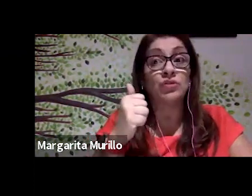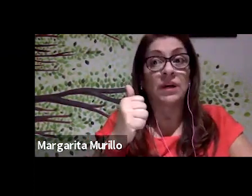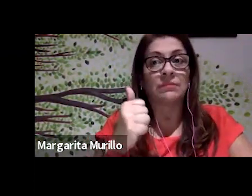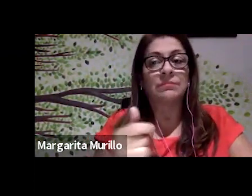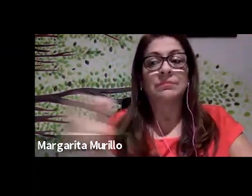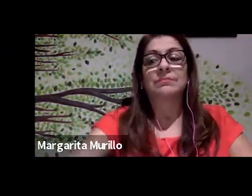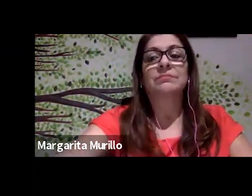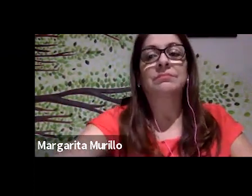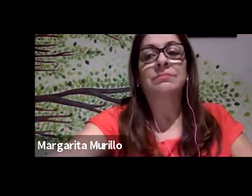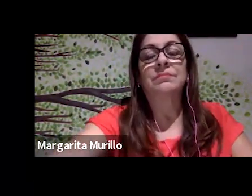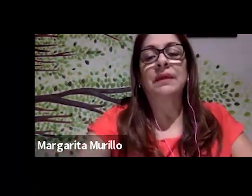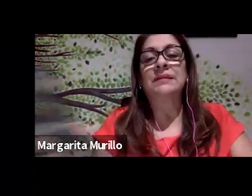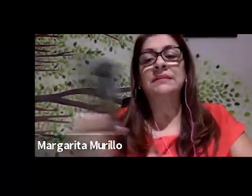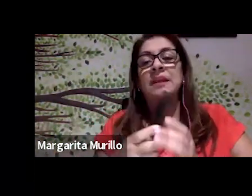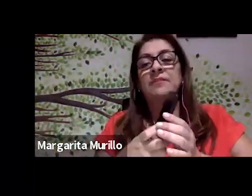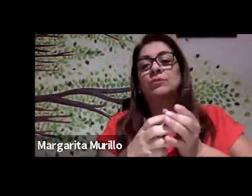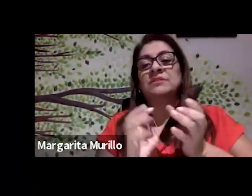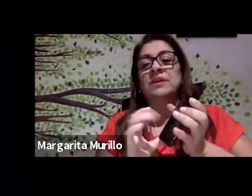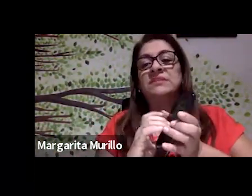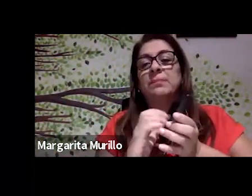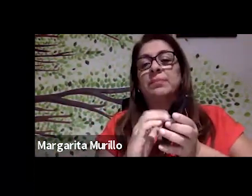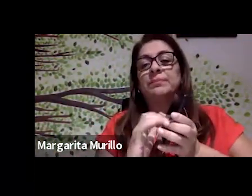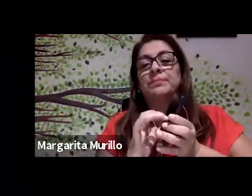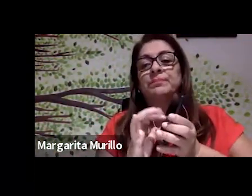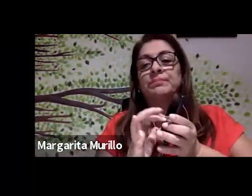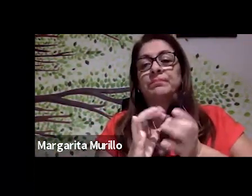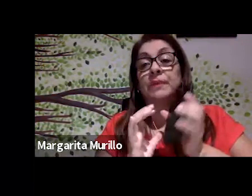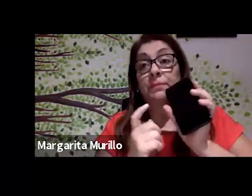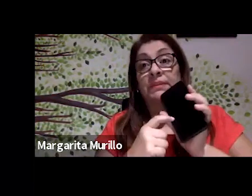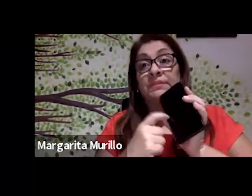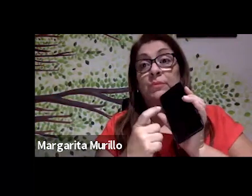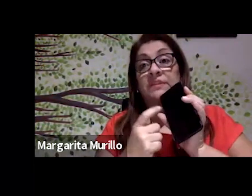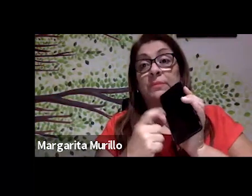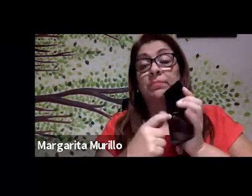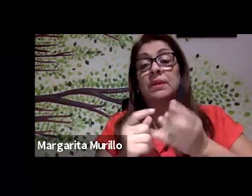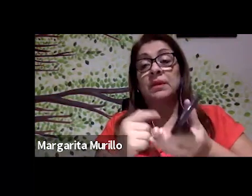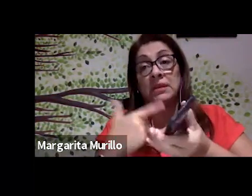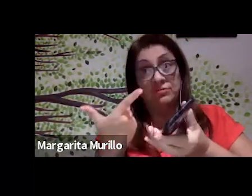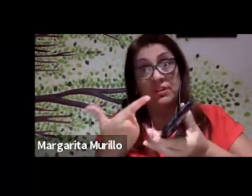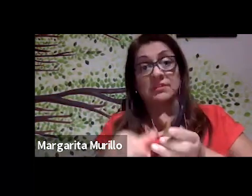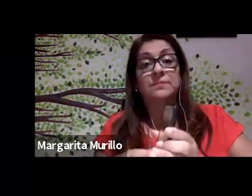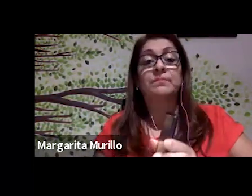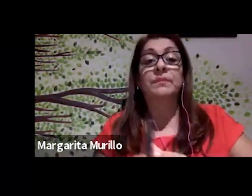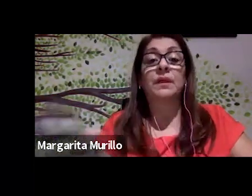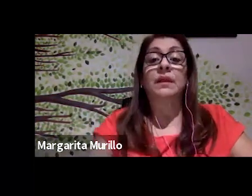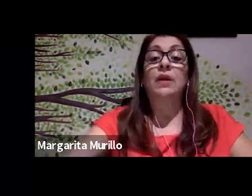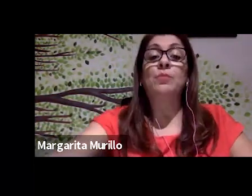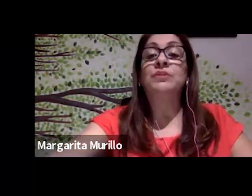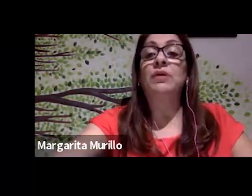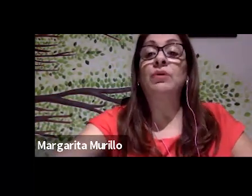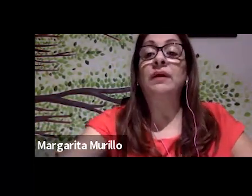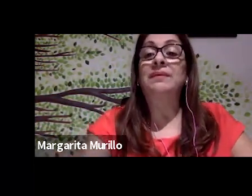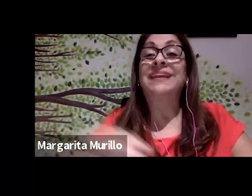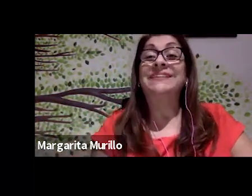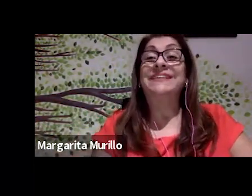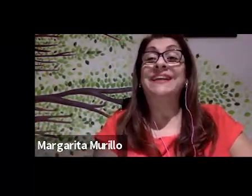incluya el teléfono cuando está en WhatsApp aquí metemos el WhatsApp y las redes la